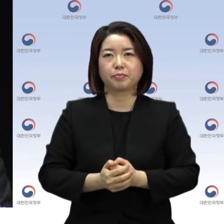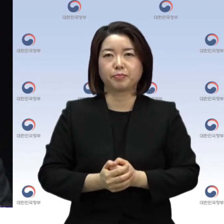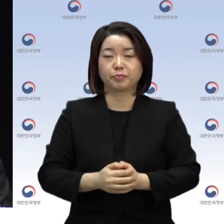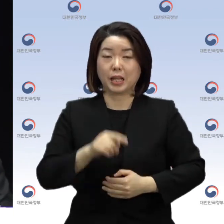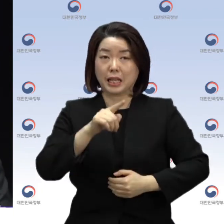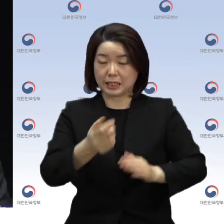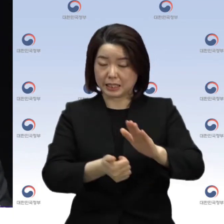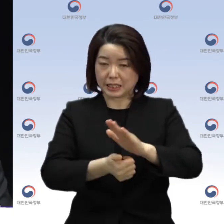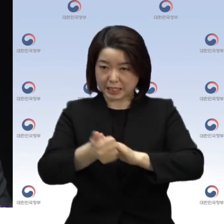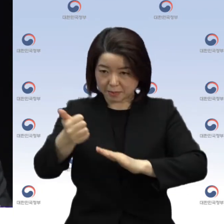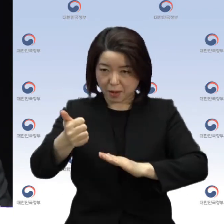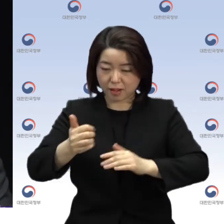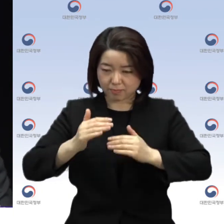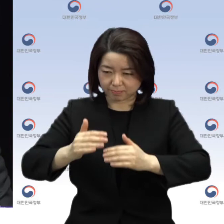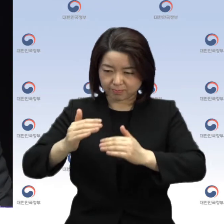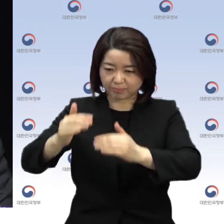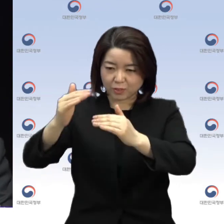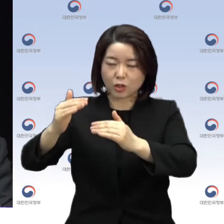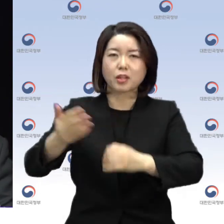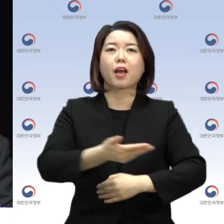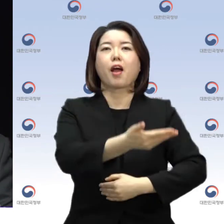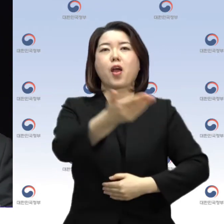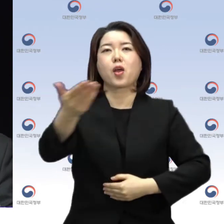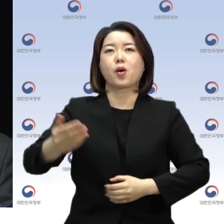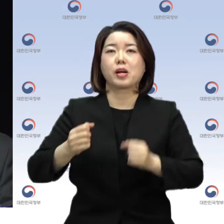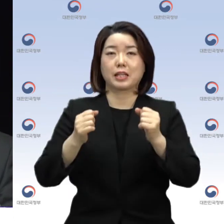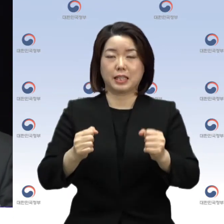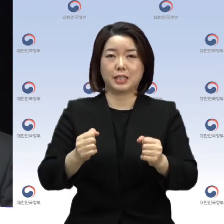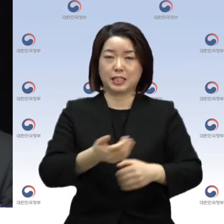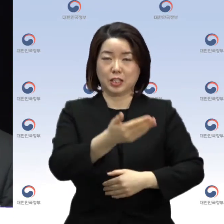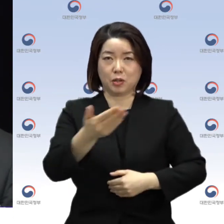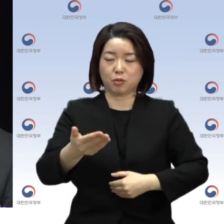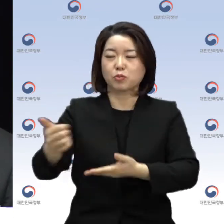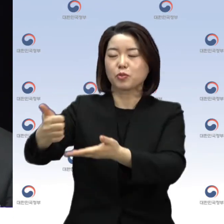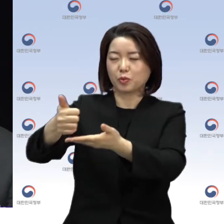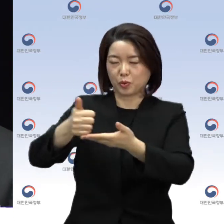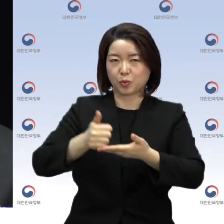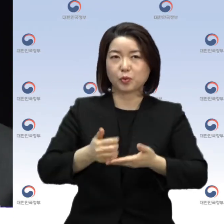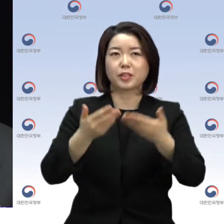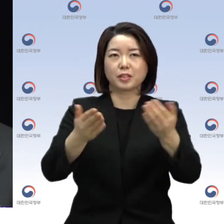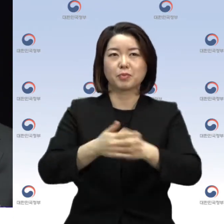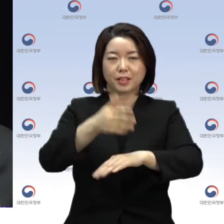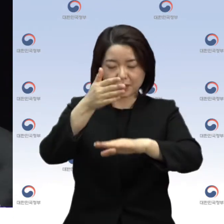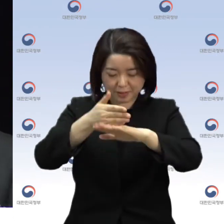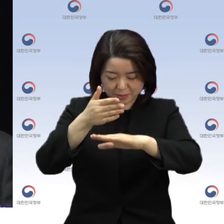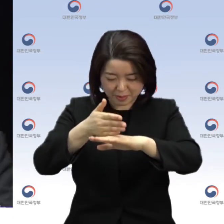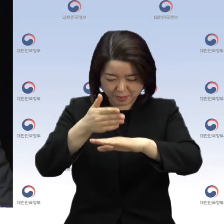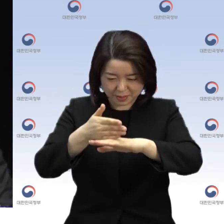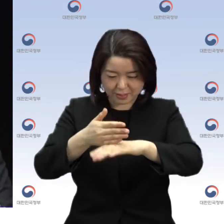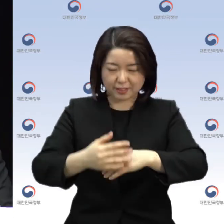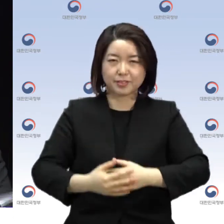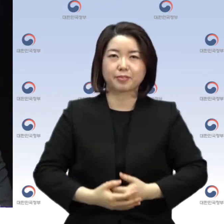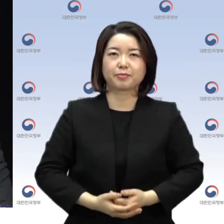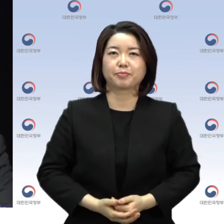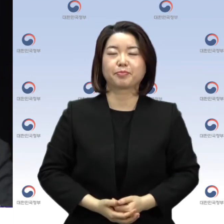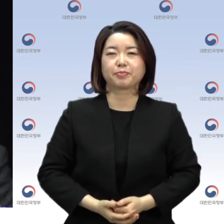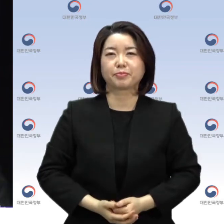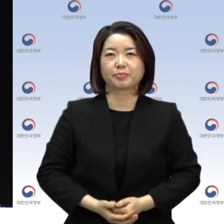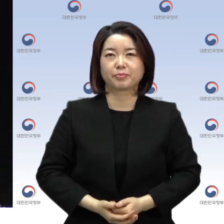그 희망의 여정에 여기 계신 여러분들을 초대합니다. 고맙습니다.